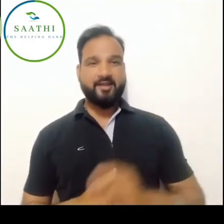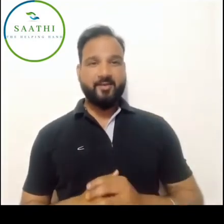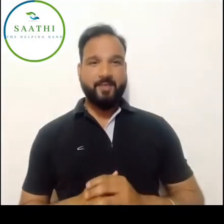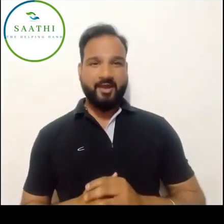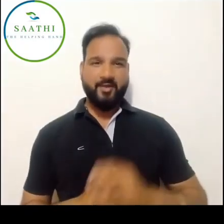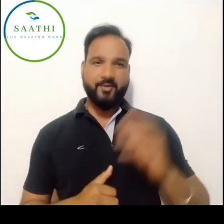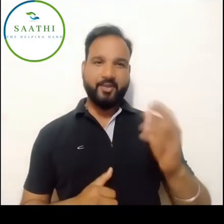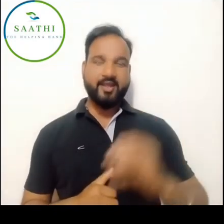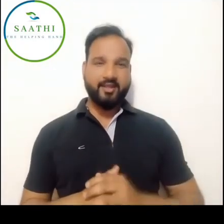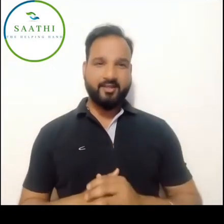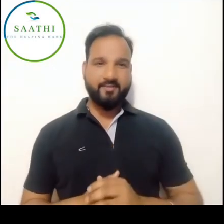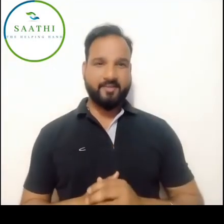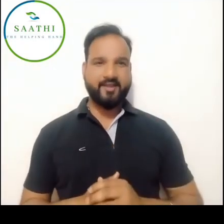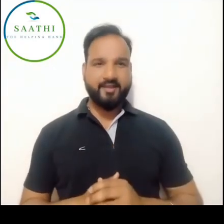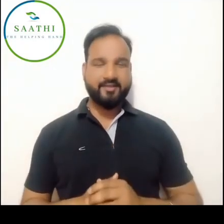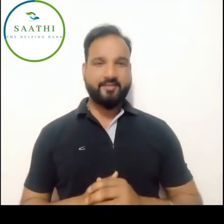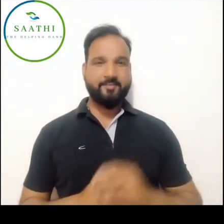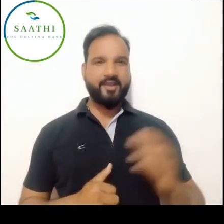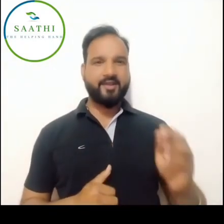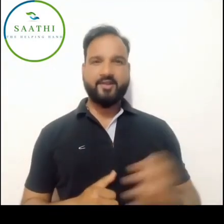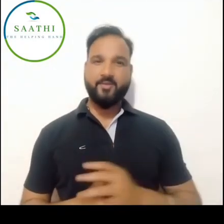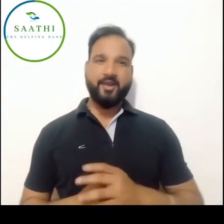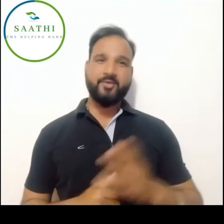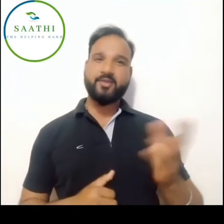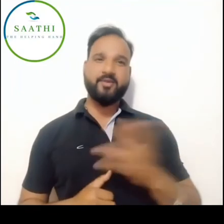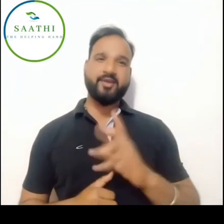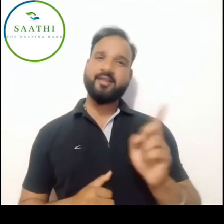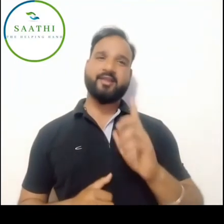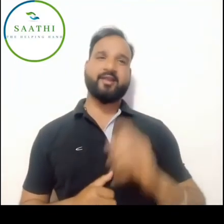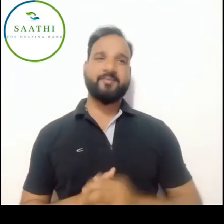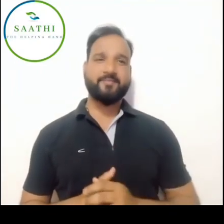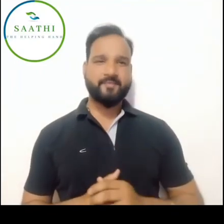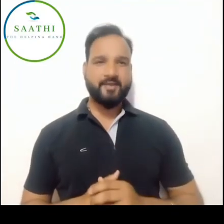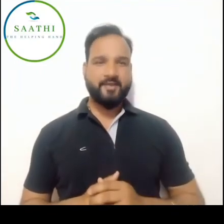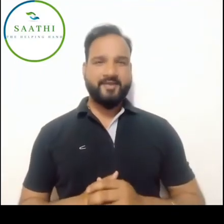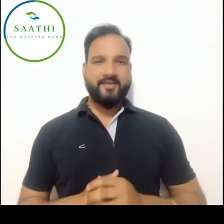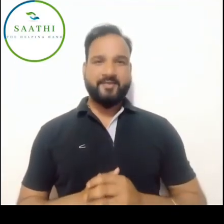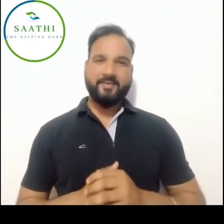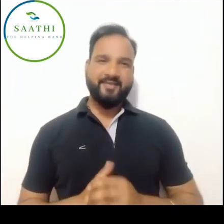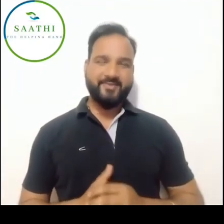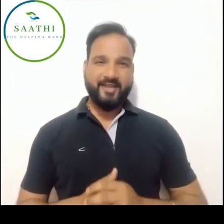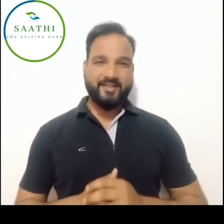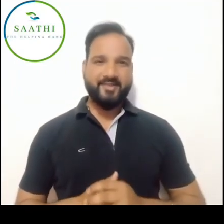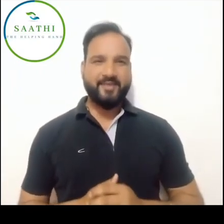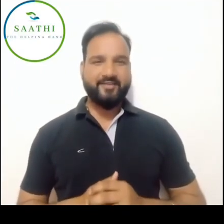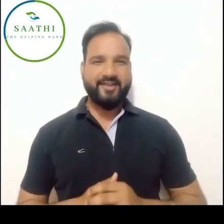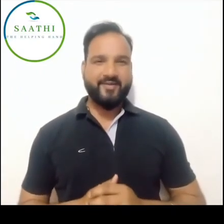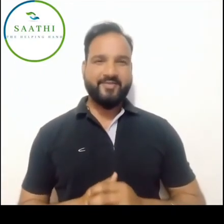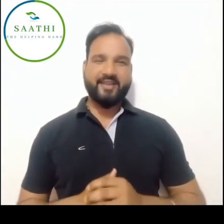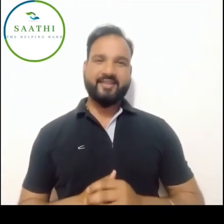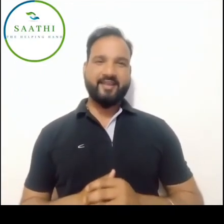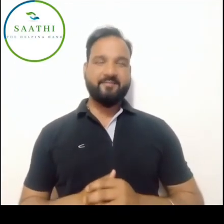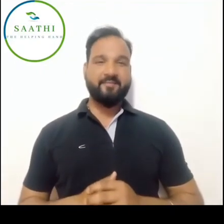ब्लैक कलर का गुब्बारा उड़ेगा, मैंने आज तक कभी ब्लैक कलर के गुब्बारे को उड़ता हुआ नहीं देखा। तो भैया मुस्कुराते हैं गुब्बारे